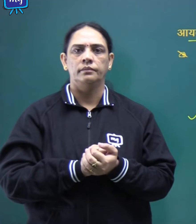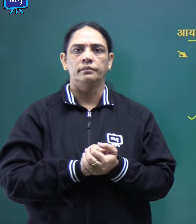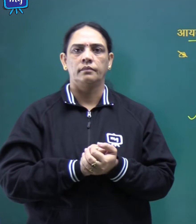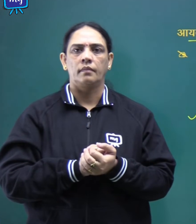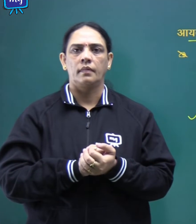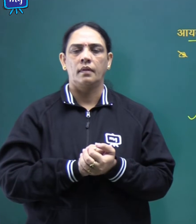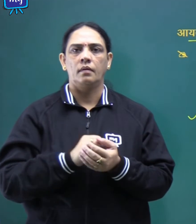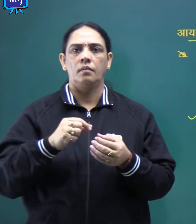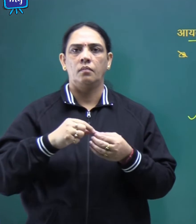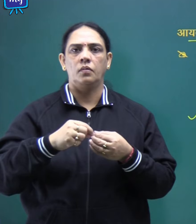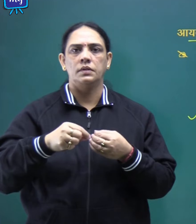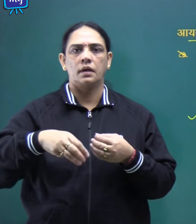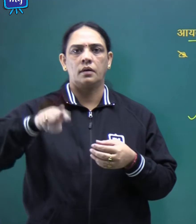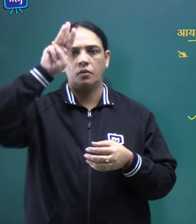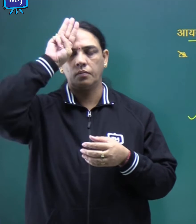भुजा Q